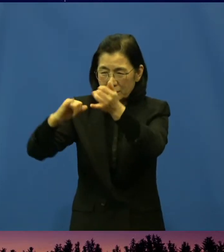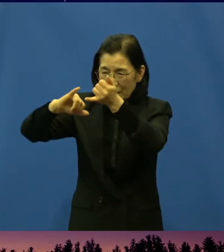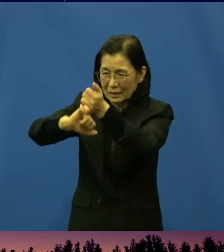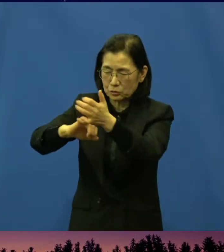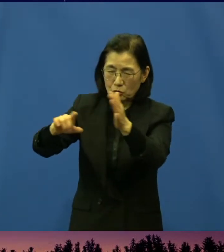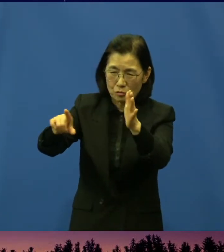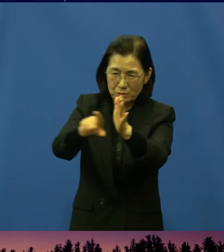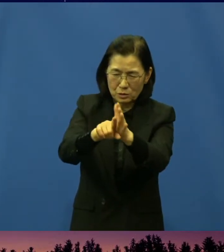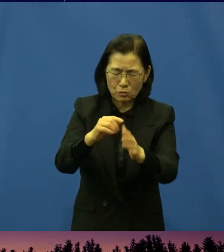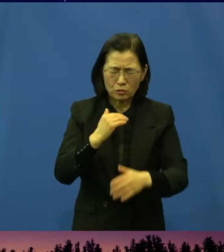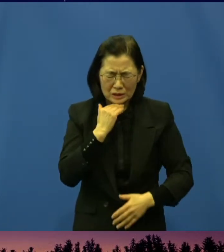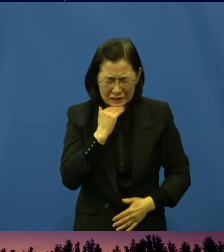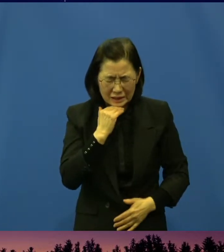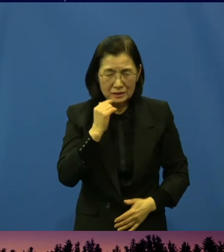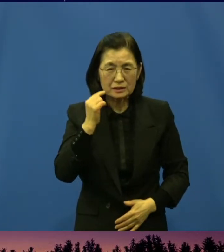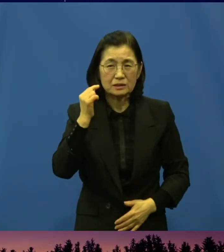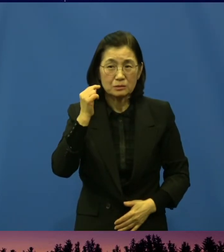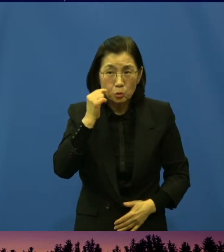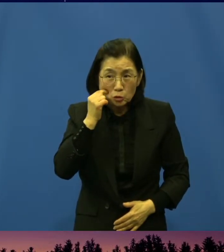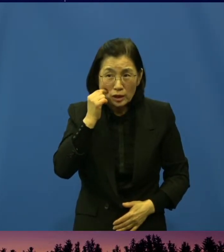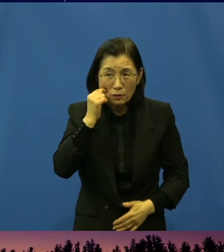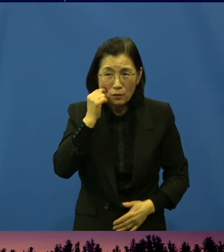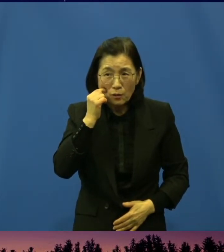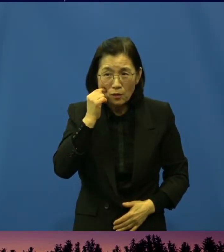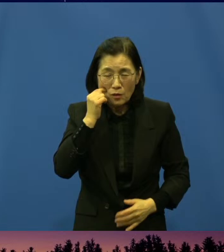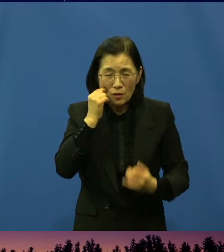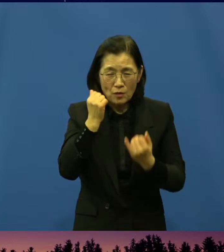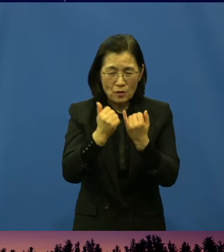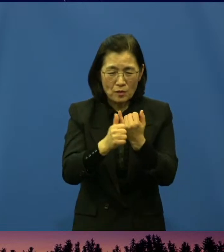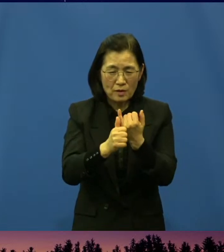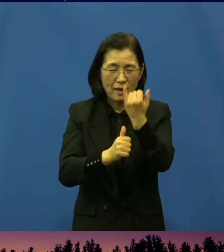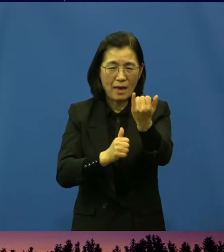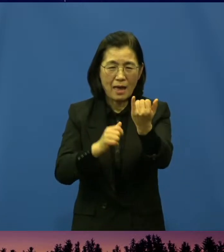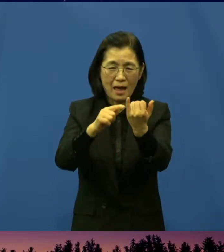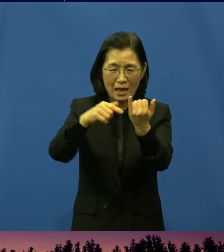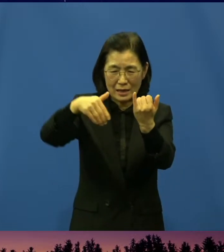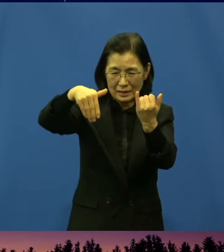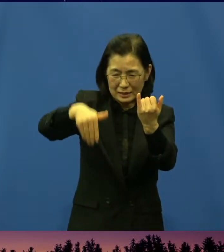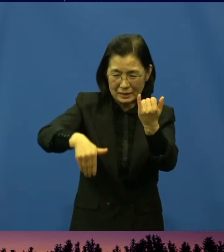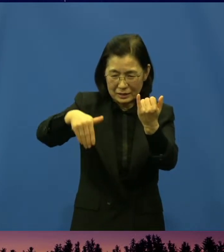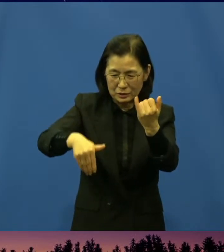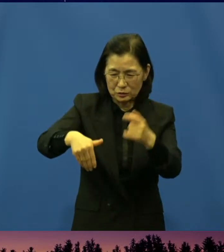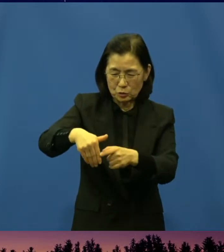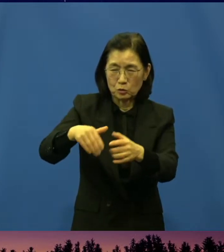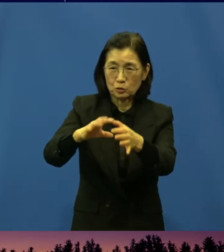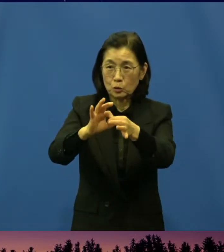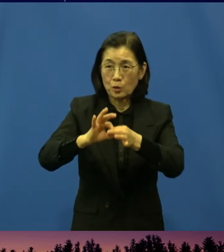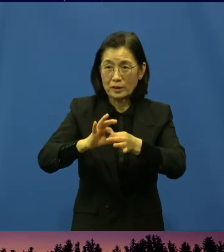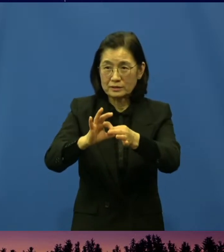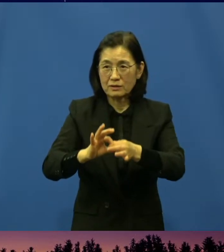그런데 기다리지 못하고 하갈의 몸을 통해서 이스마엘은